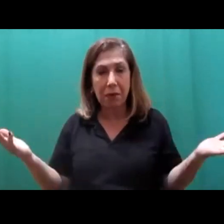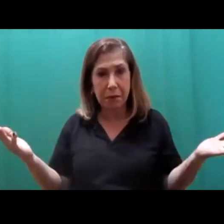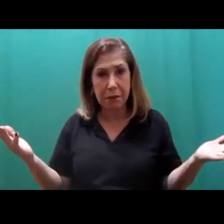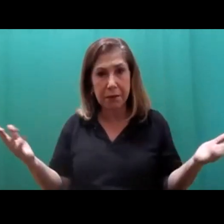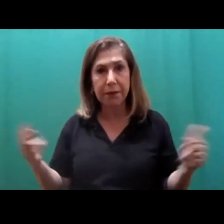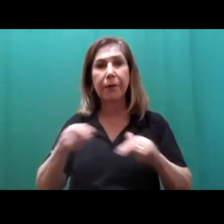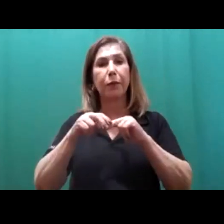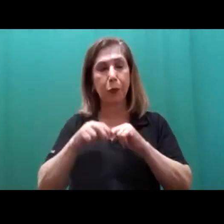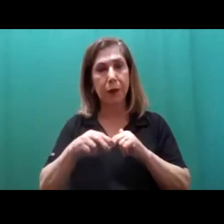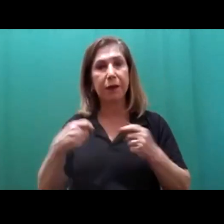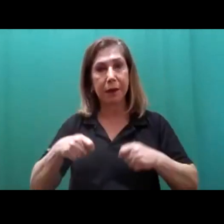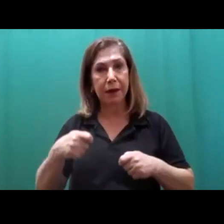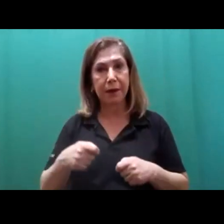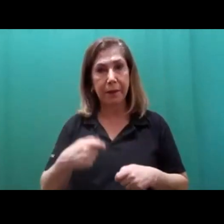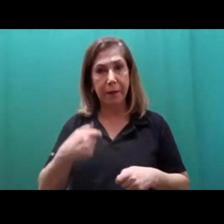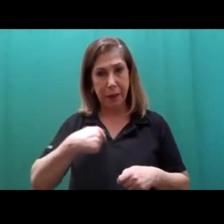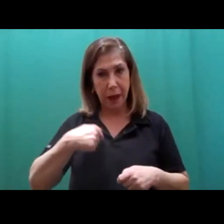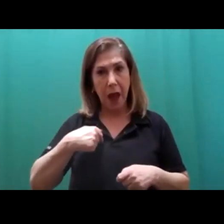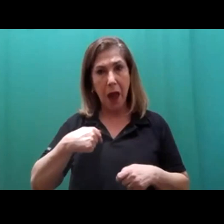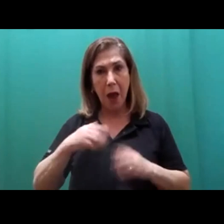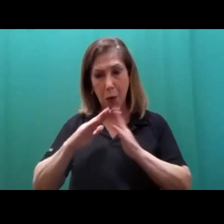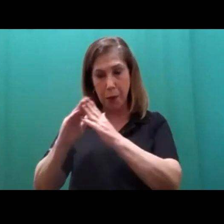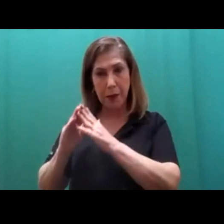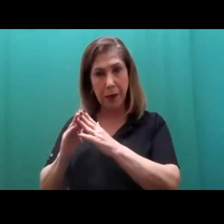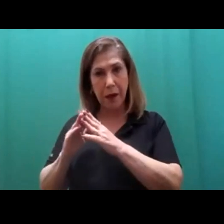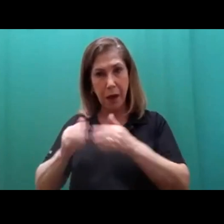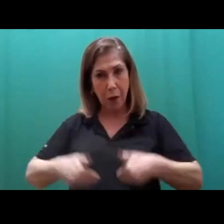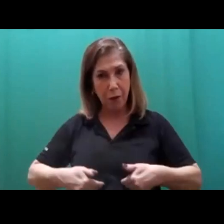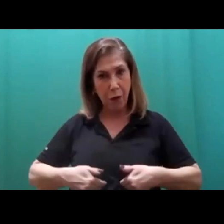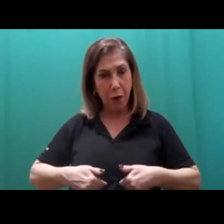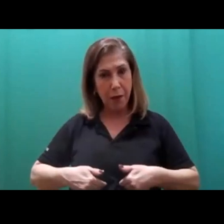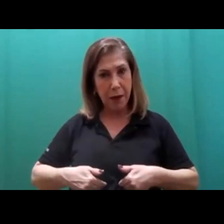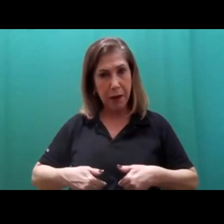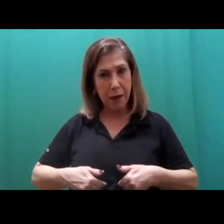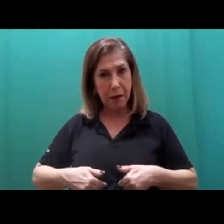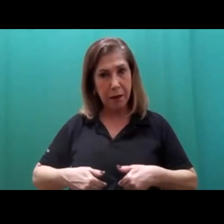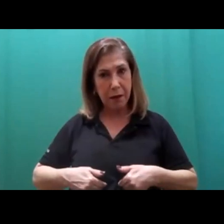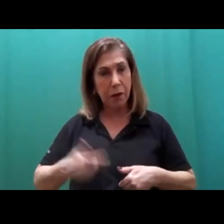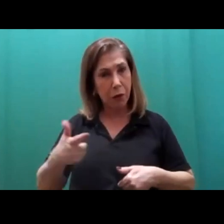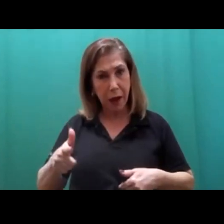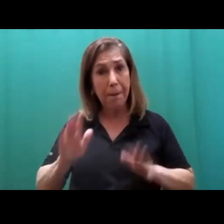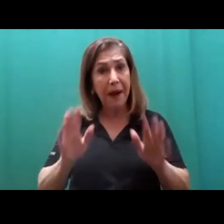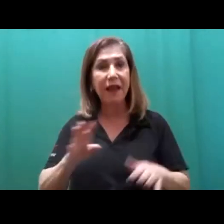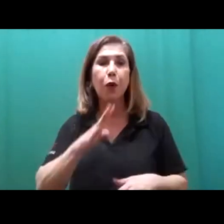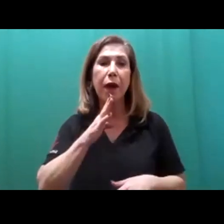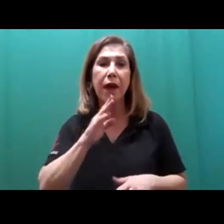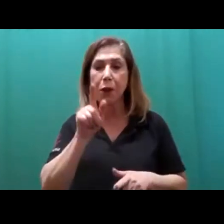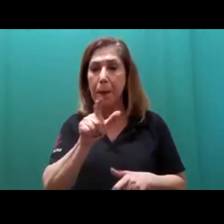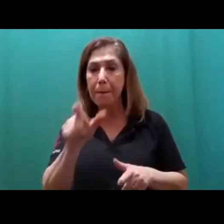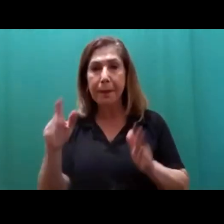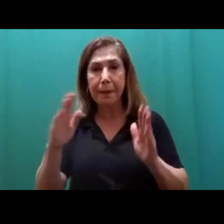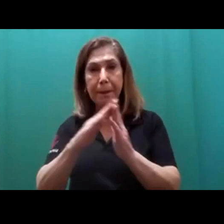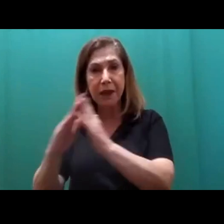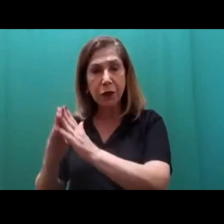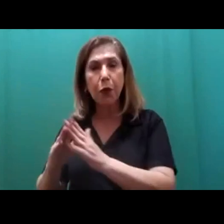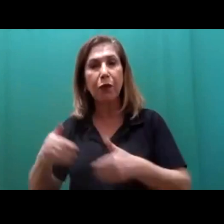essas pessoas... Eu sou uma mulher periférica, eu não passo fome, mas eu conheço quem passa fome. Eu conheço a realidade da periferia. Como